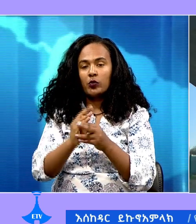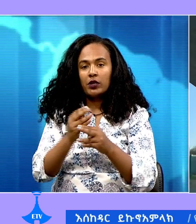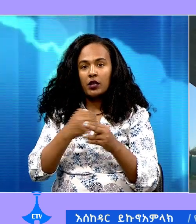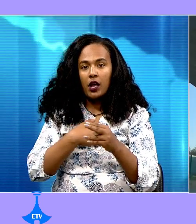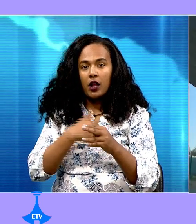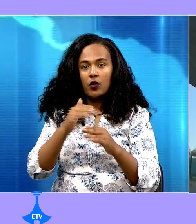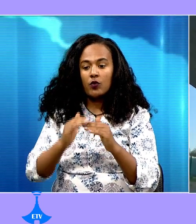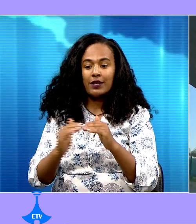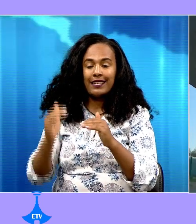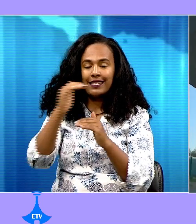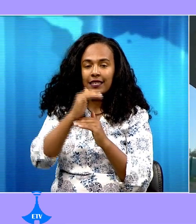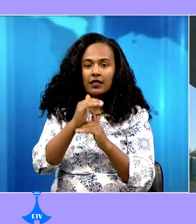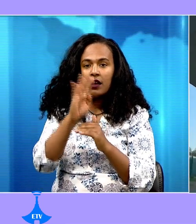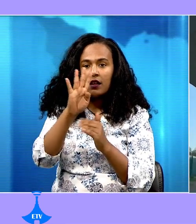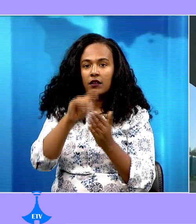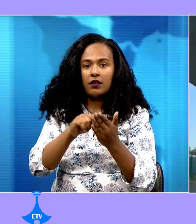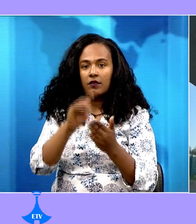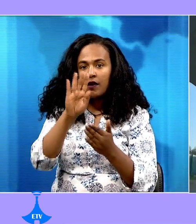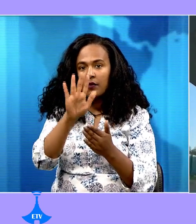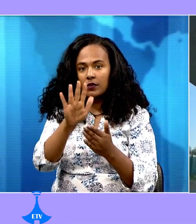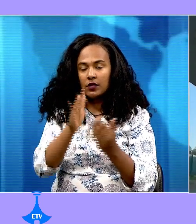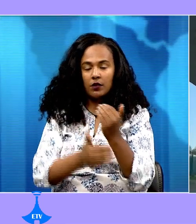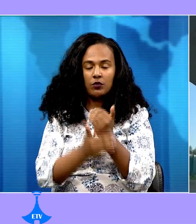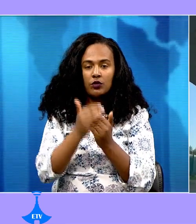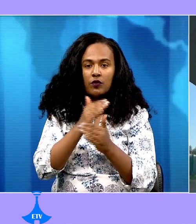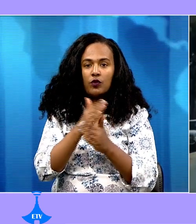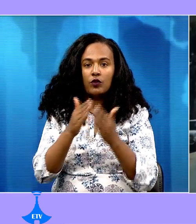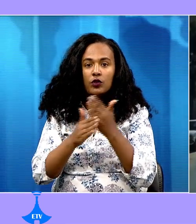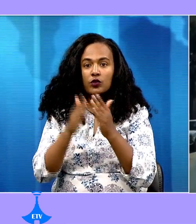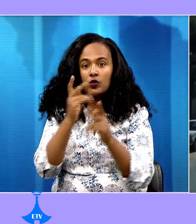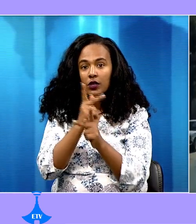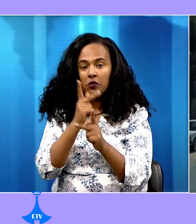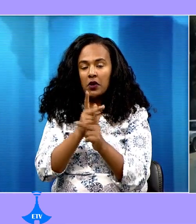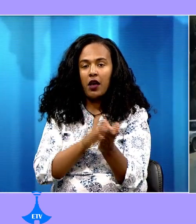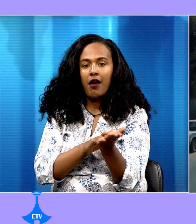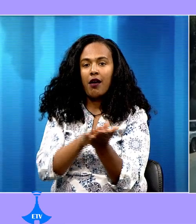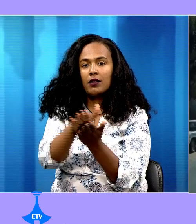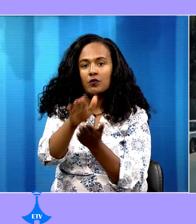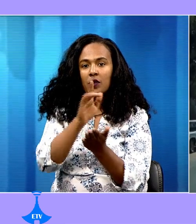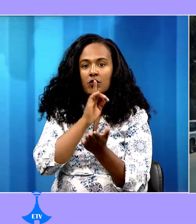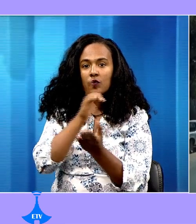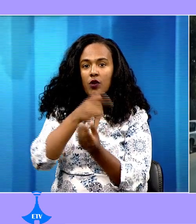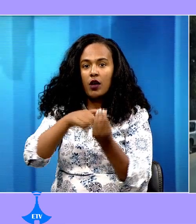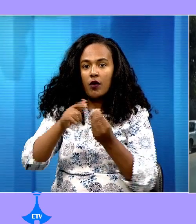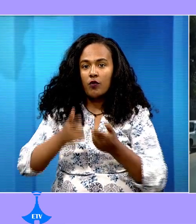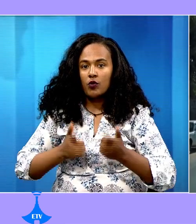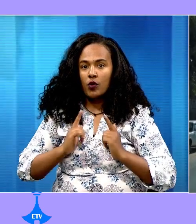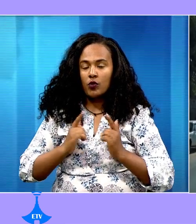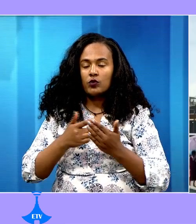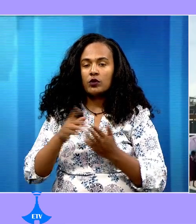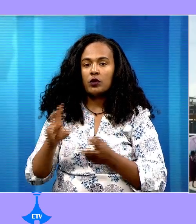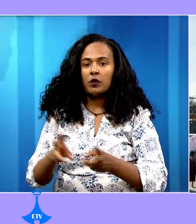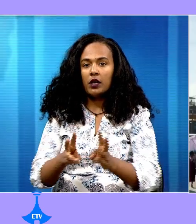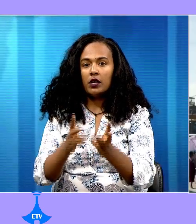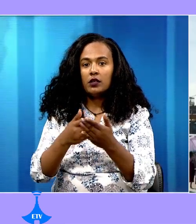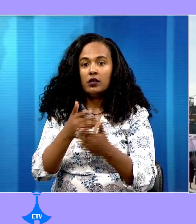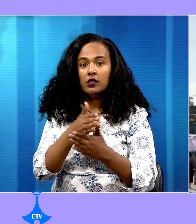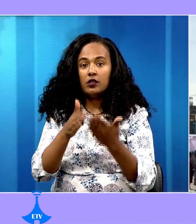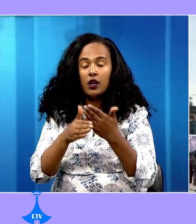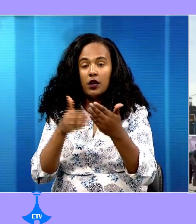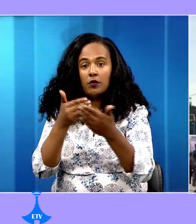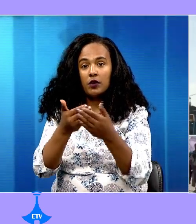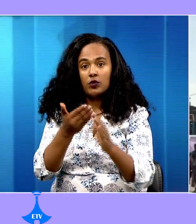ድልድይና 4.5 ኪሎ ሜትር ዝመት የሚሸፍነው ደረጃውን የጠበቀ አስፋልት ነው። የአካባቢው ነዋሪዎች ይህ መንገድ እዚህ ደረጃ ከመድረሱ